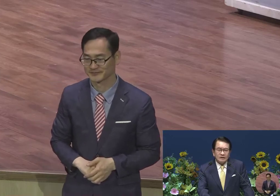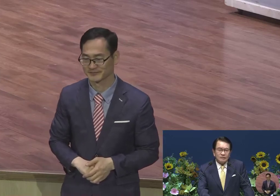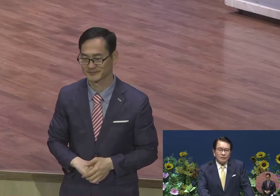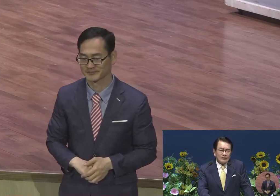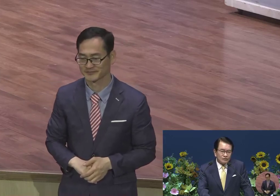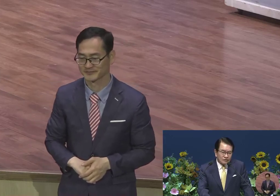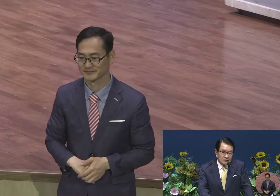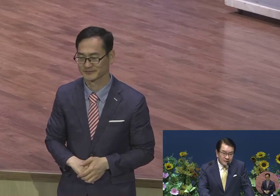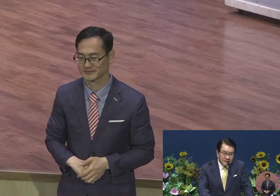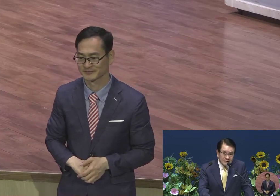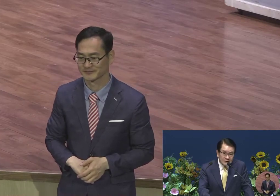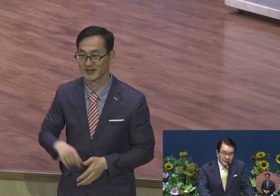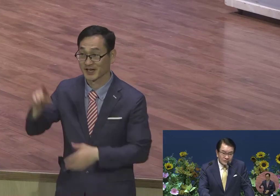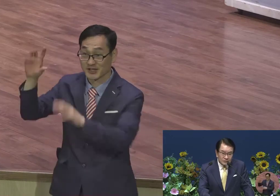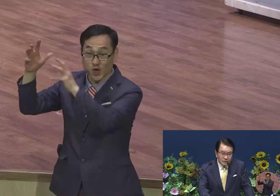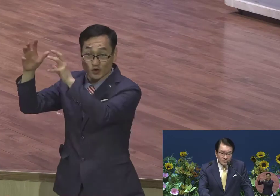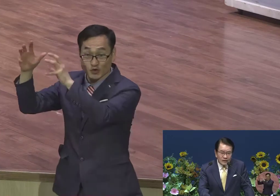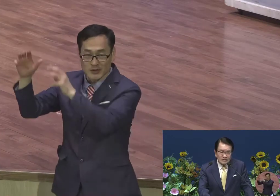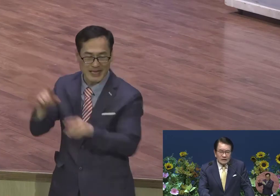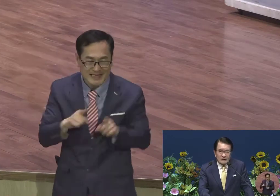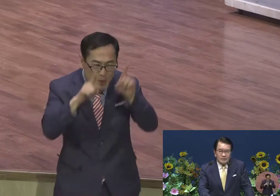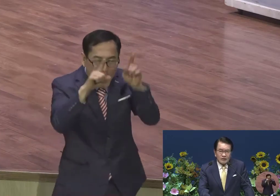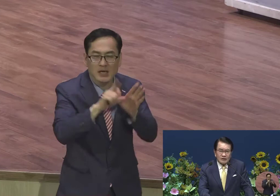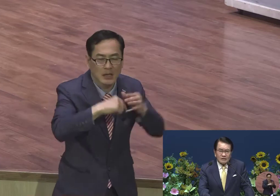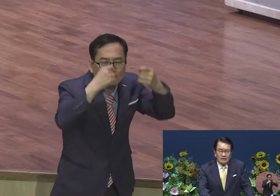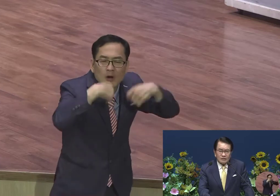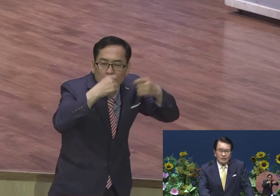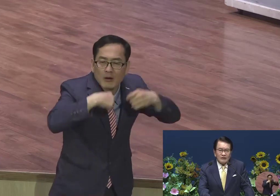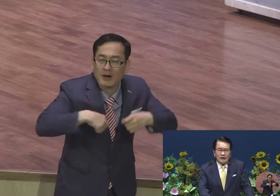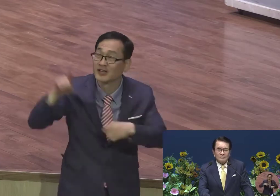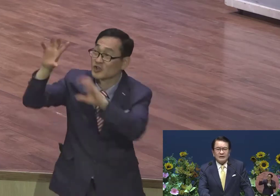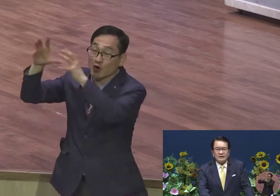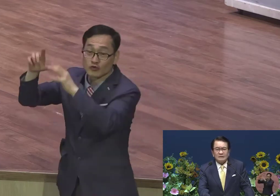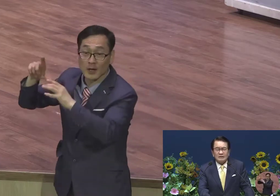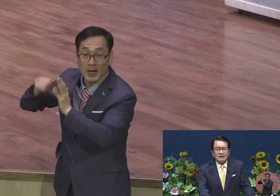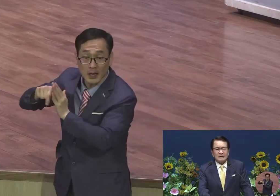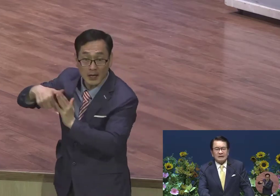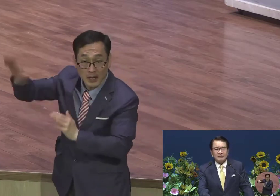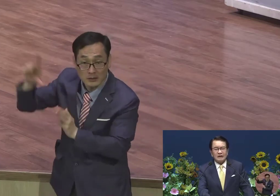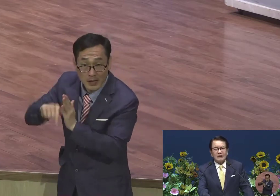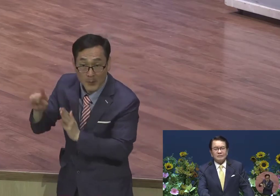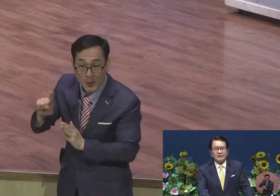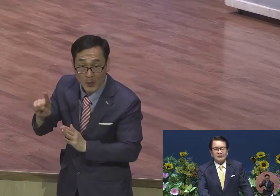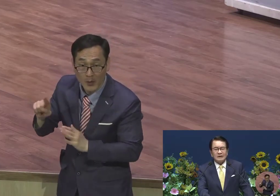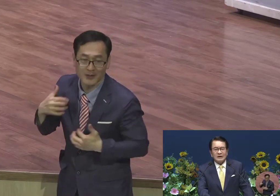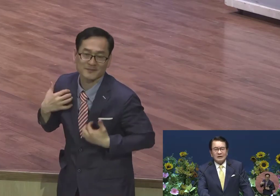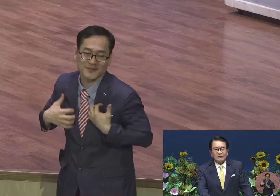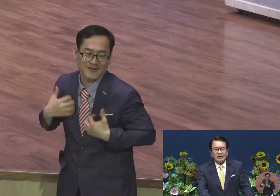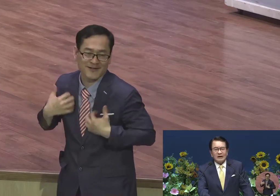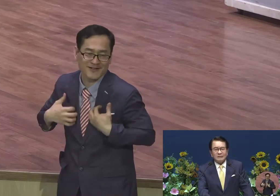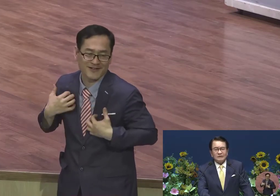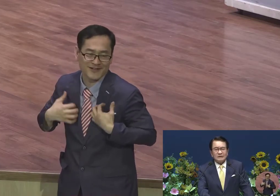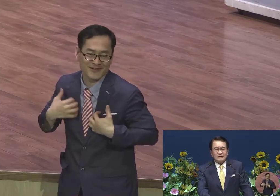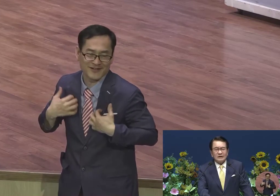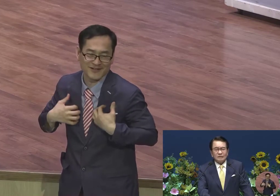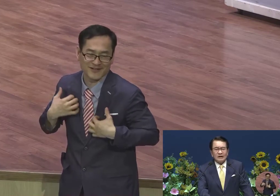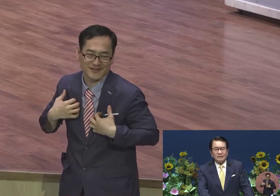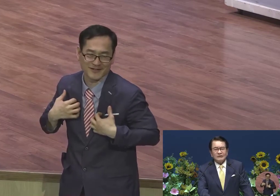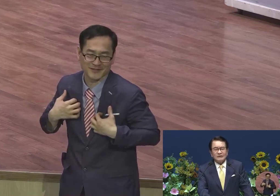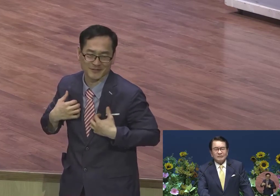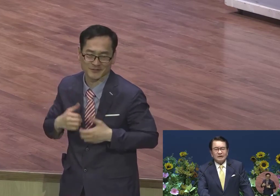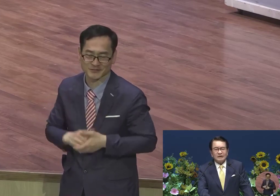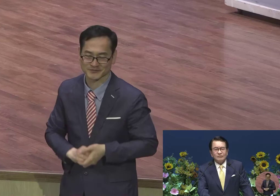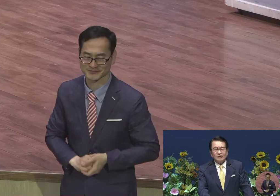천국 한 송 시간에 천국 갔었기 때문에 도리어 감사하죠 우리 할머니 우리 할아버지